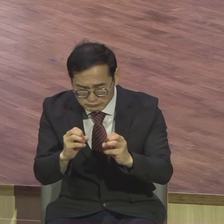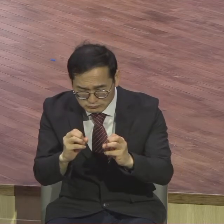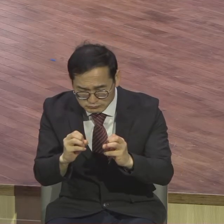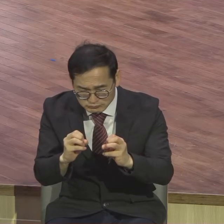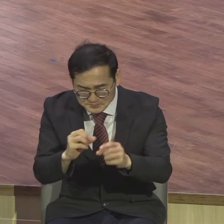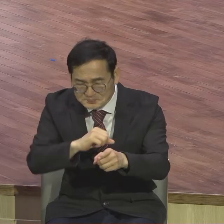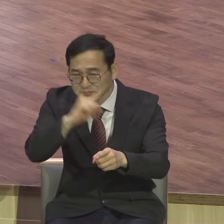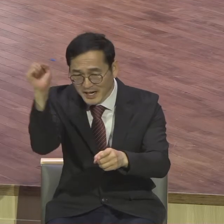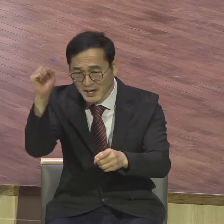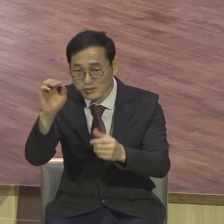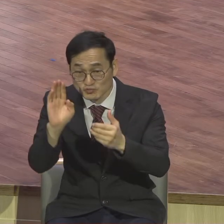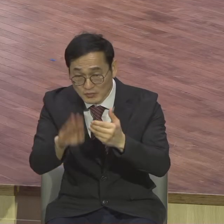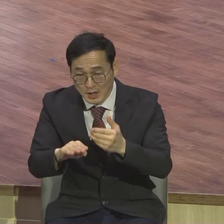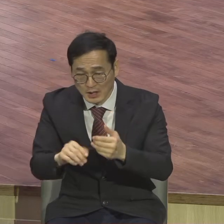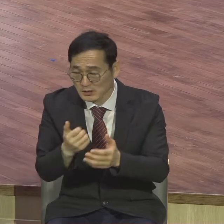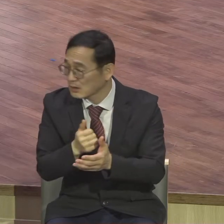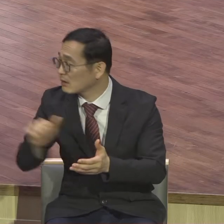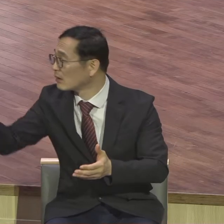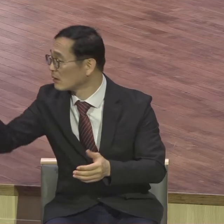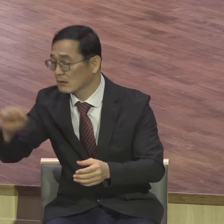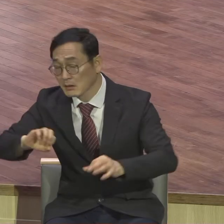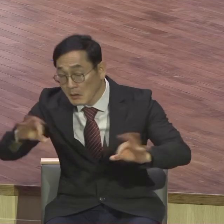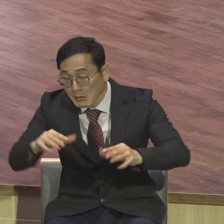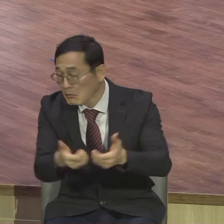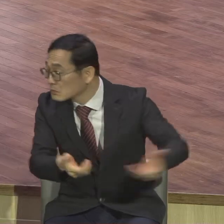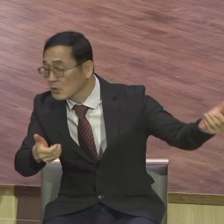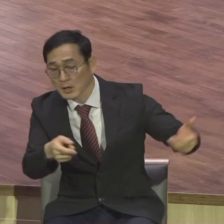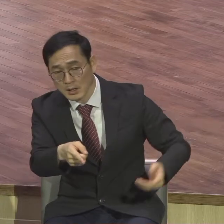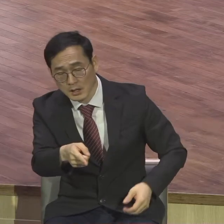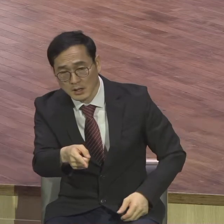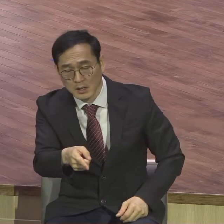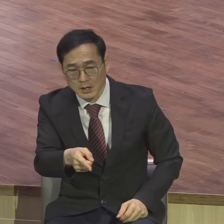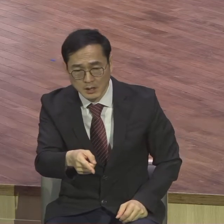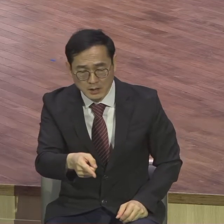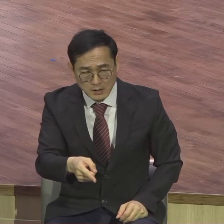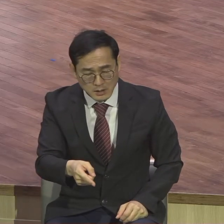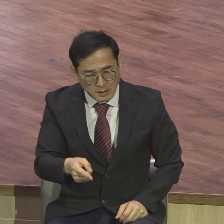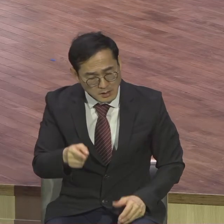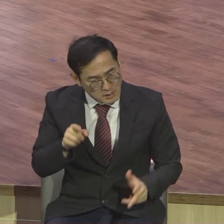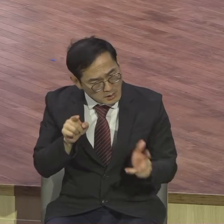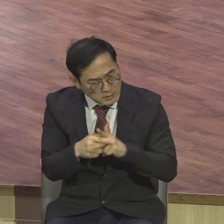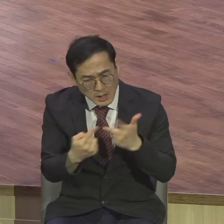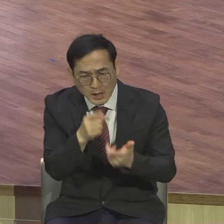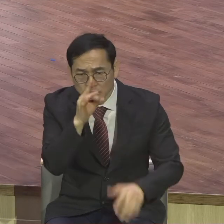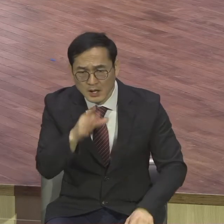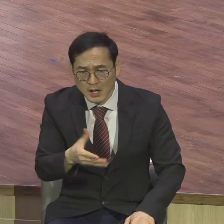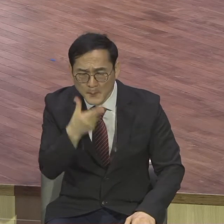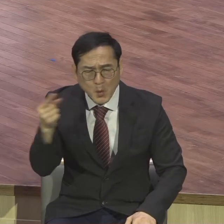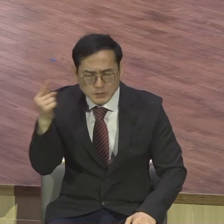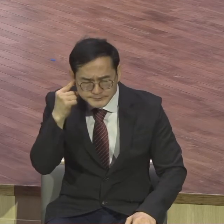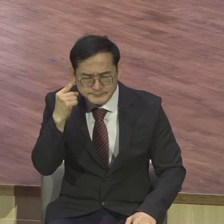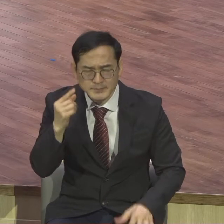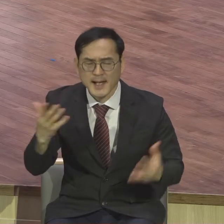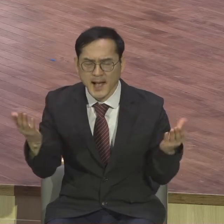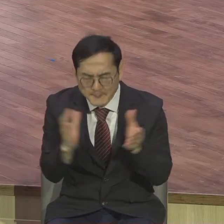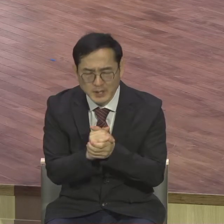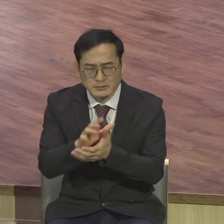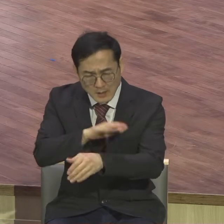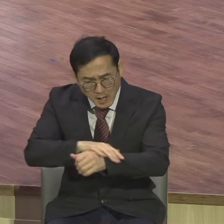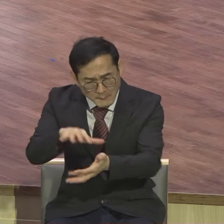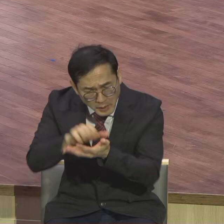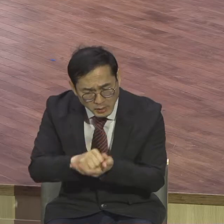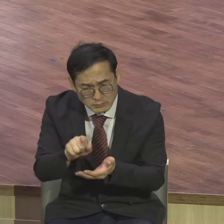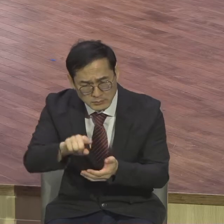있습니다. 자신은 이 부분에 도저히 용납이 되지 않는다. 이해할 수 없다.